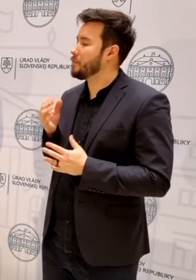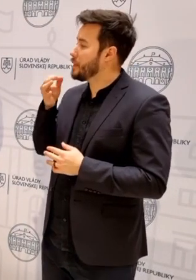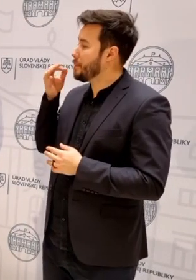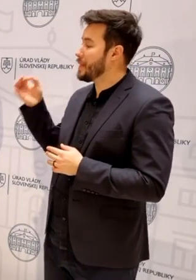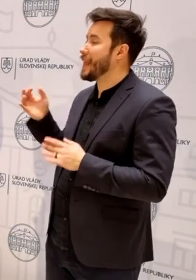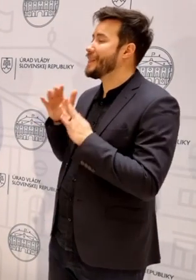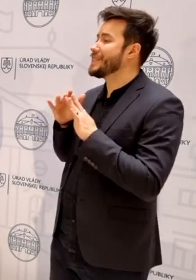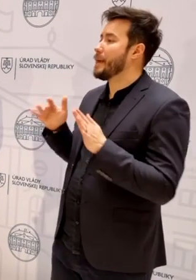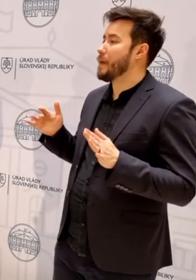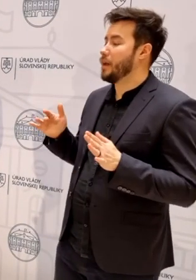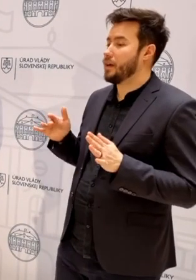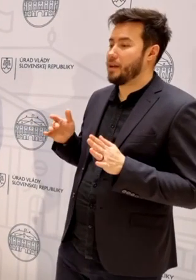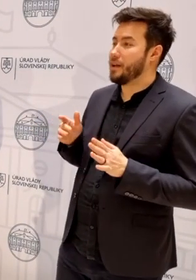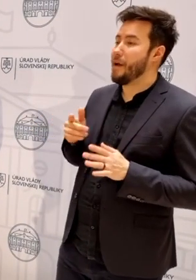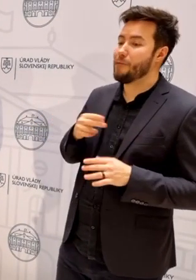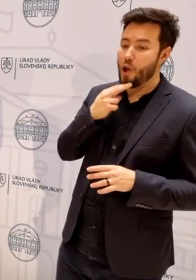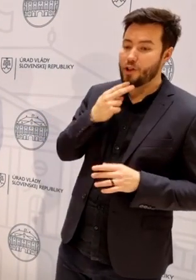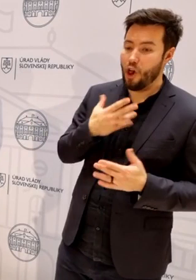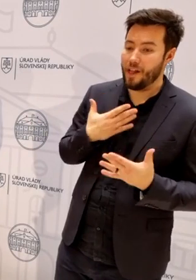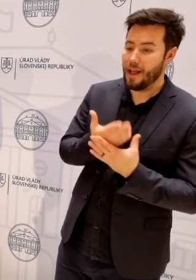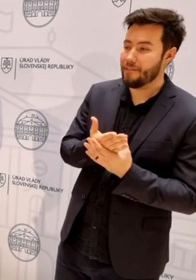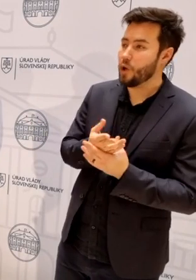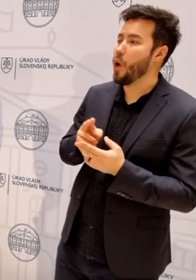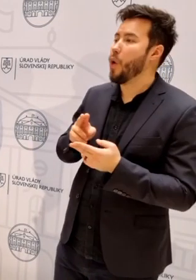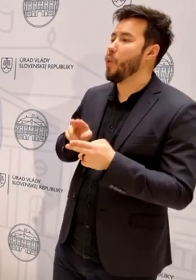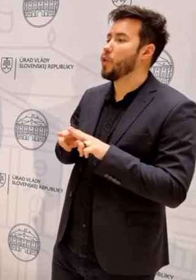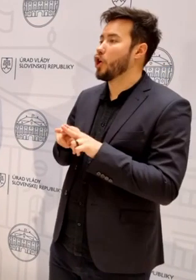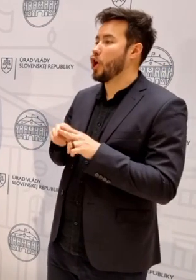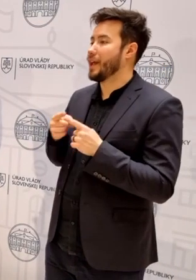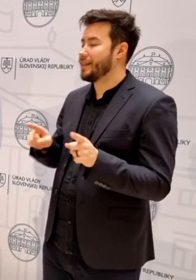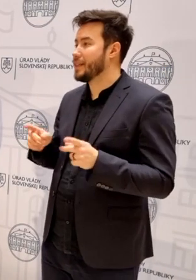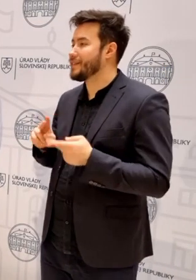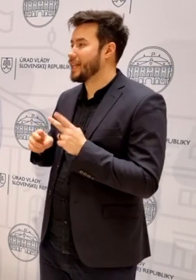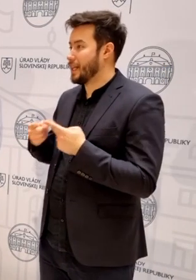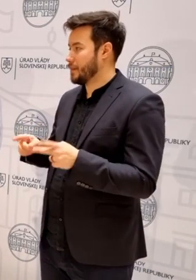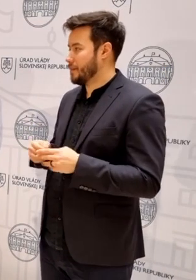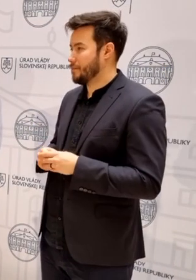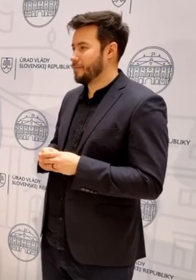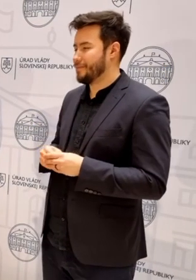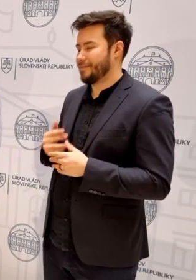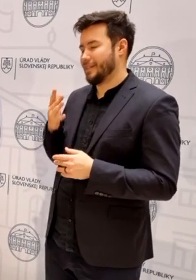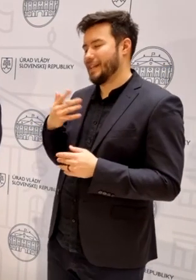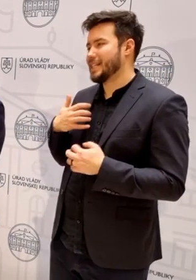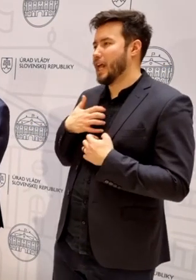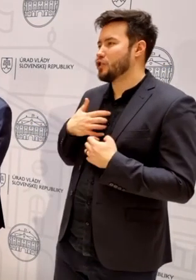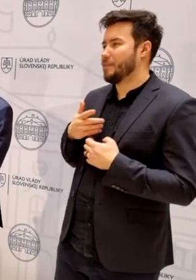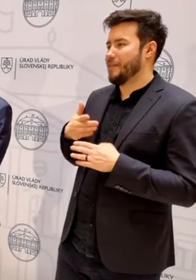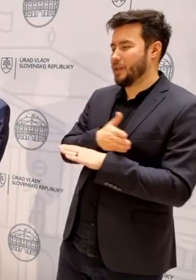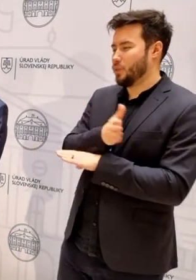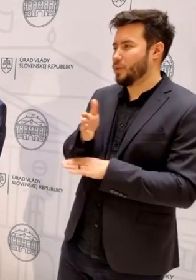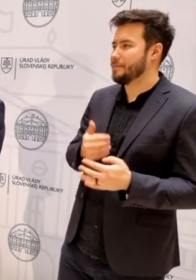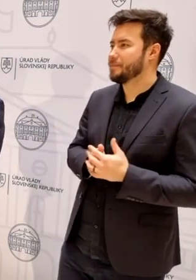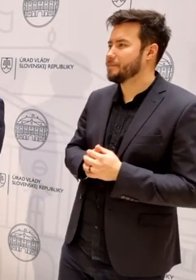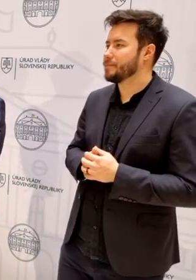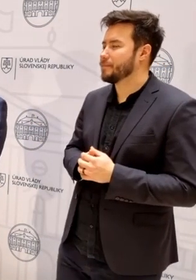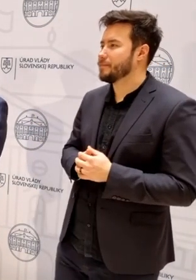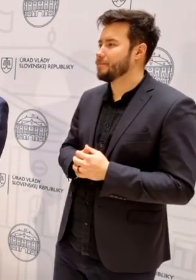bola v decembri, že pondelok, jeden návrh, útorok, druhý, stredu na vláde, niečo iné. Snažíme sa to vyvarovať, nie? Dobre, super. Chcel som sa opýtať